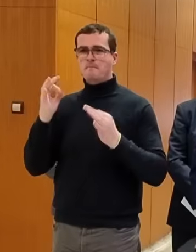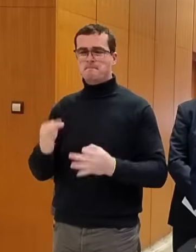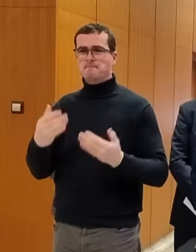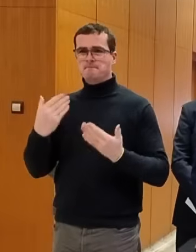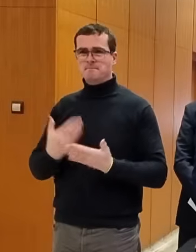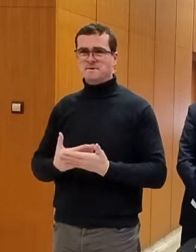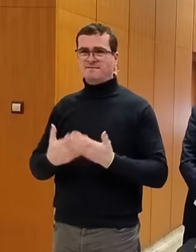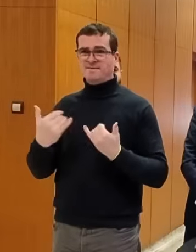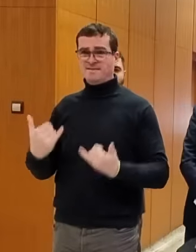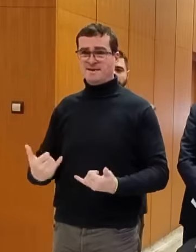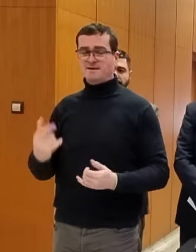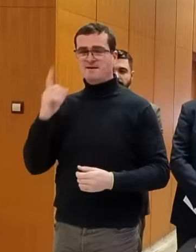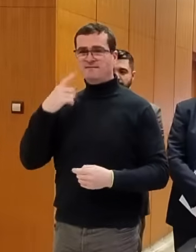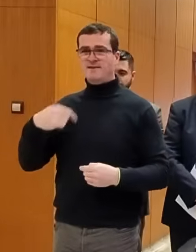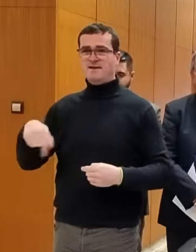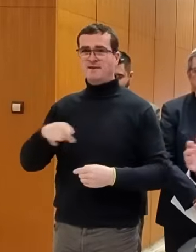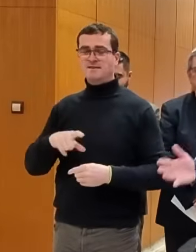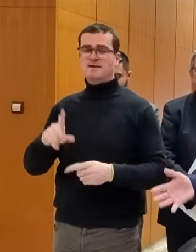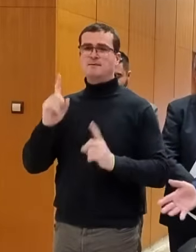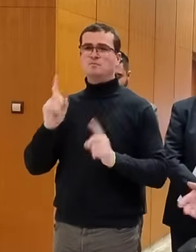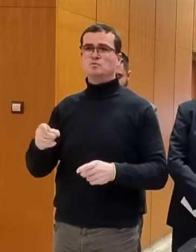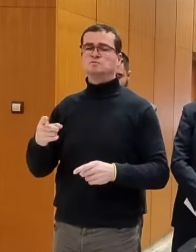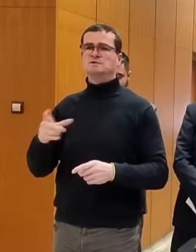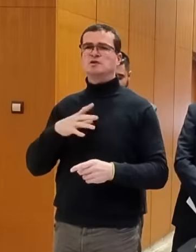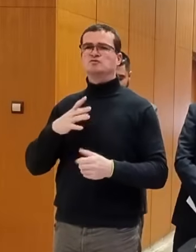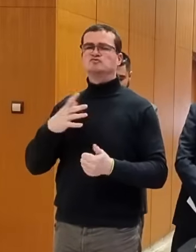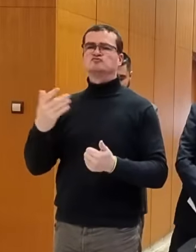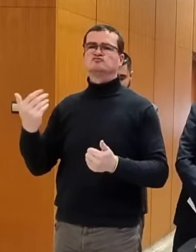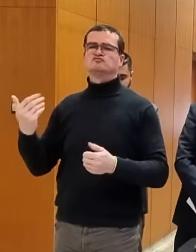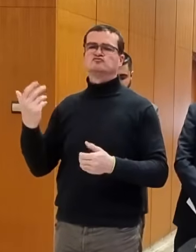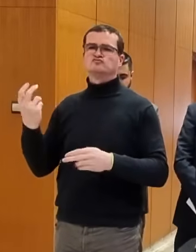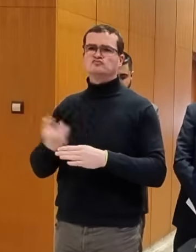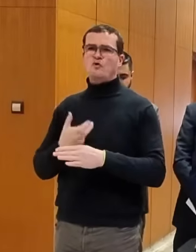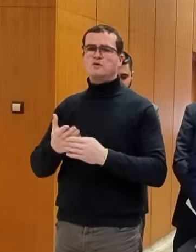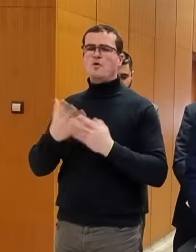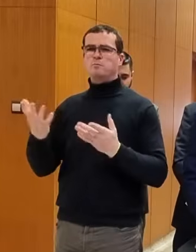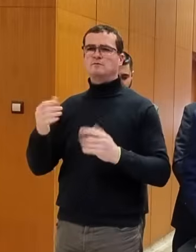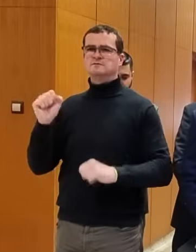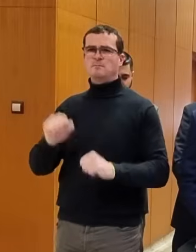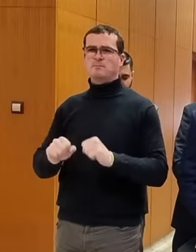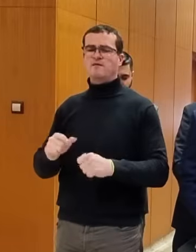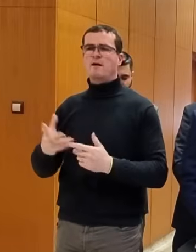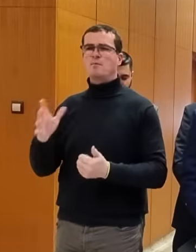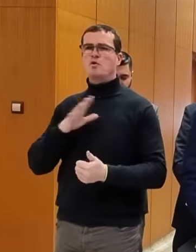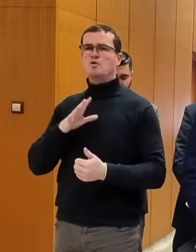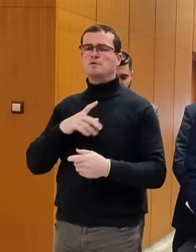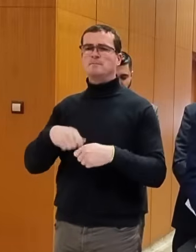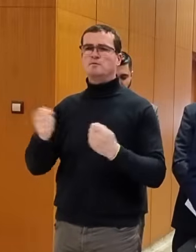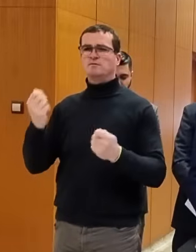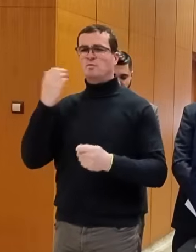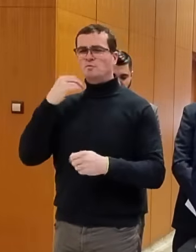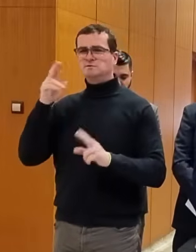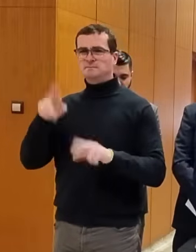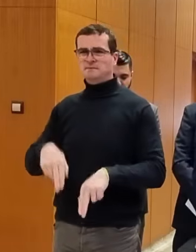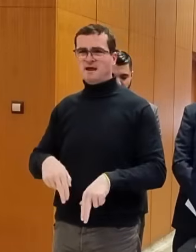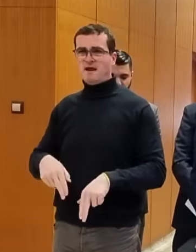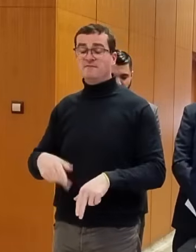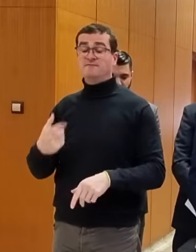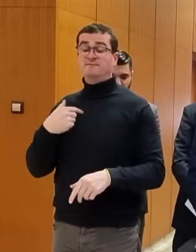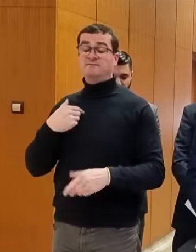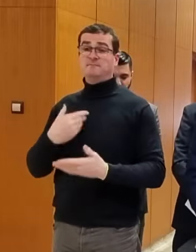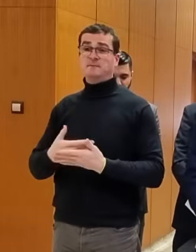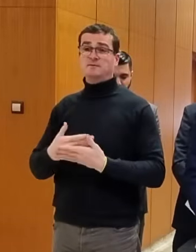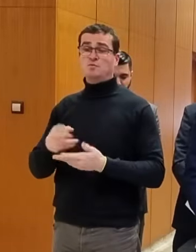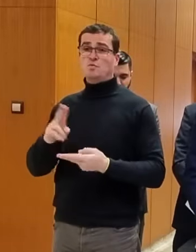v tomto prípade. Pretože viete, že buď musia hroziť škody obrovského charakteru, alebo musí hroziť porušovanie ľudských práv. Veď